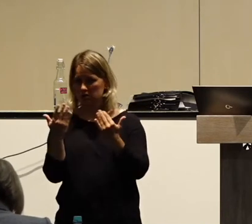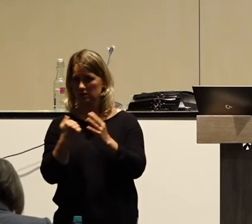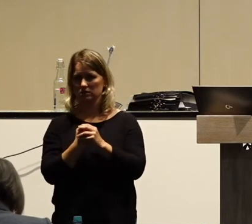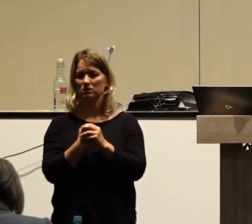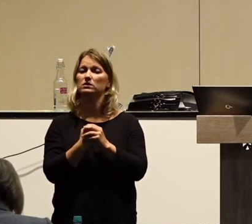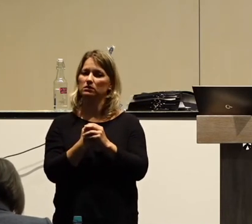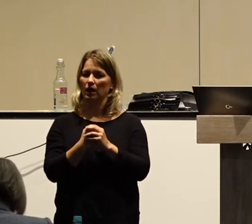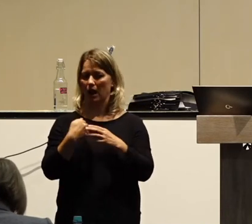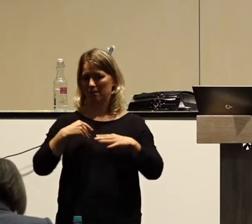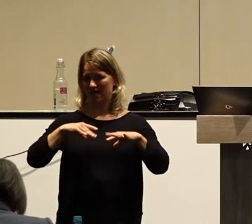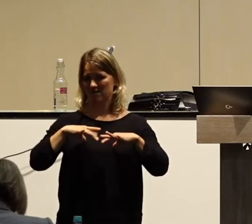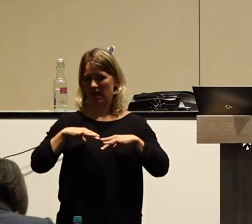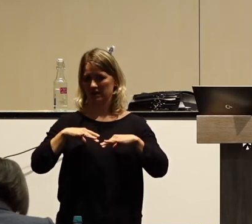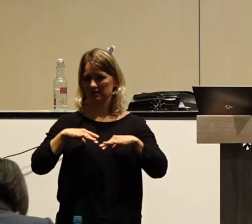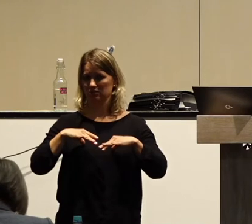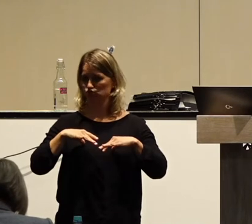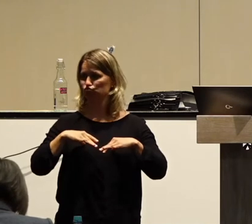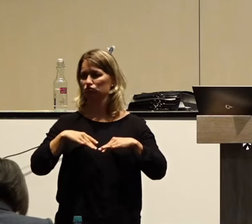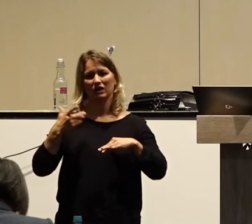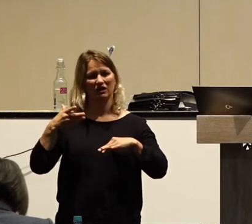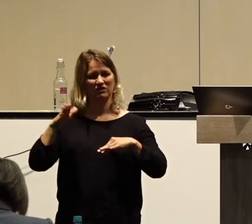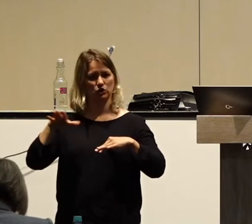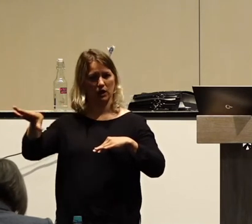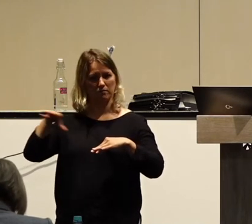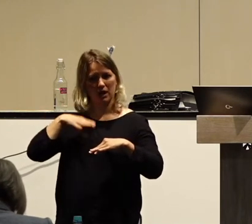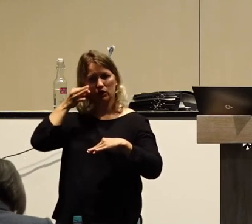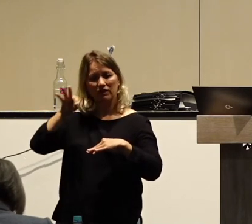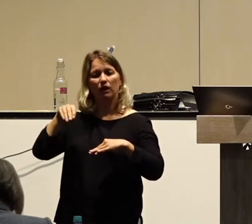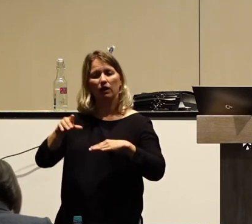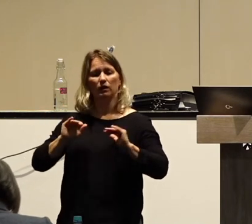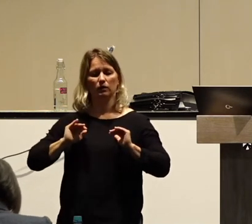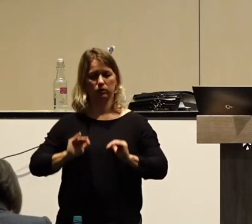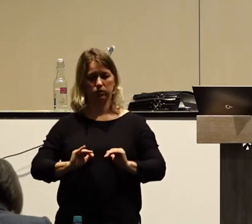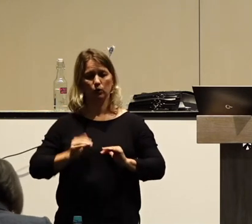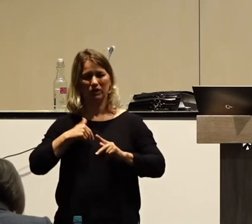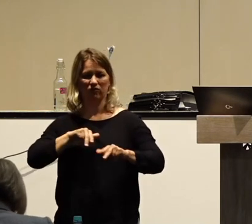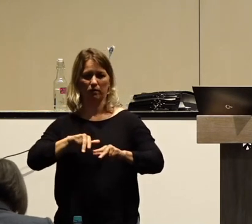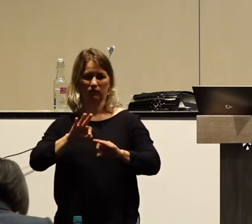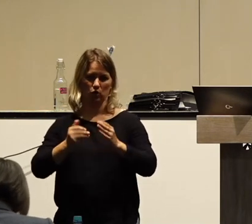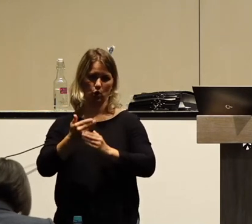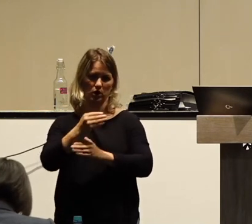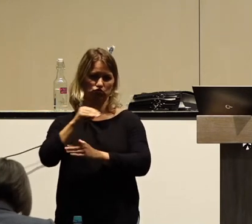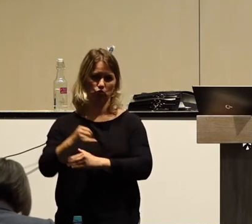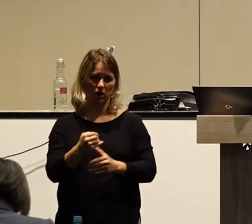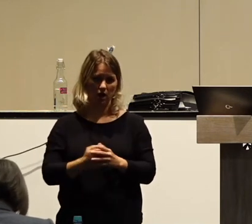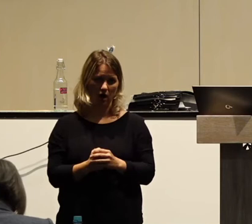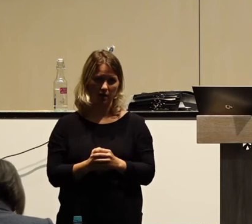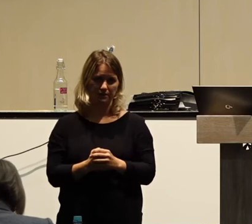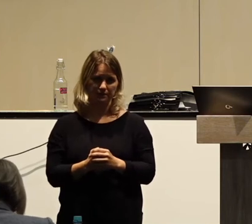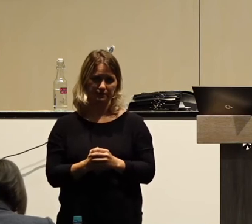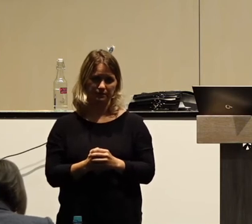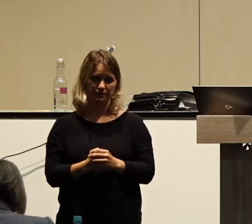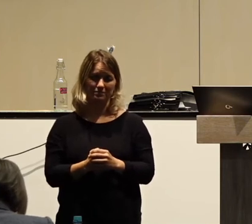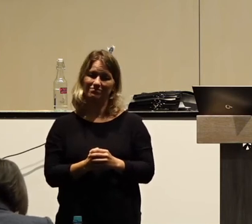Fischer, die Möglichkeit, sich zu erholen und sich vorzubereiten auf das neue Schuljahr und dann dort das Wissen